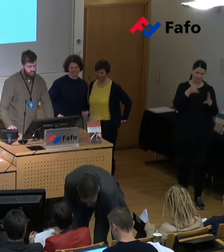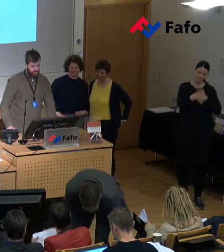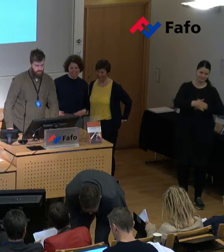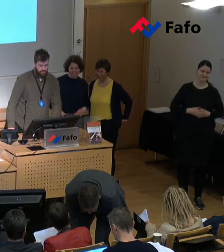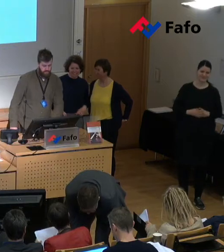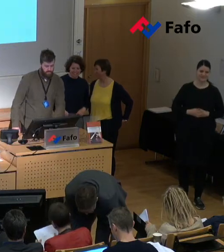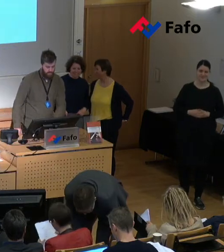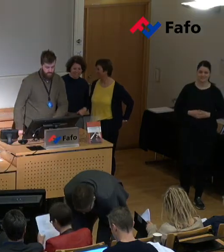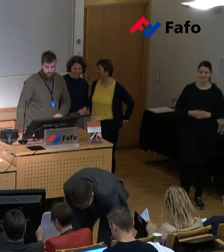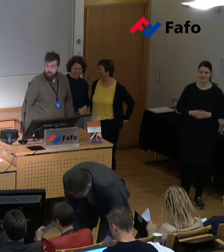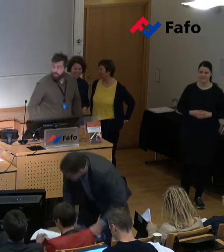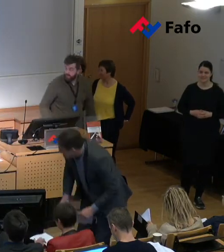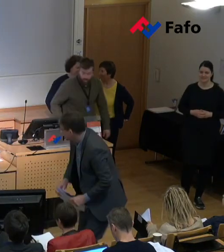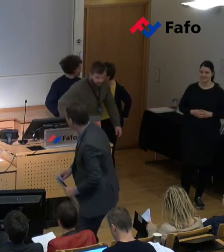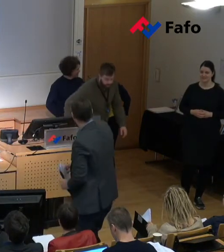vi sier.